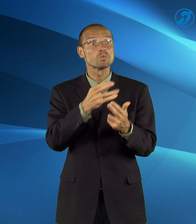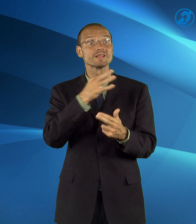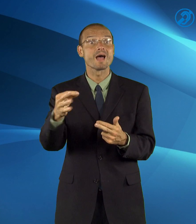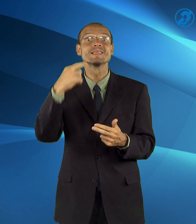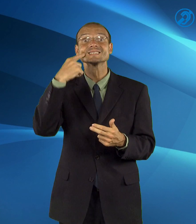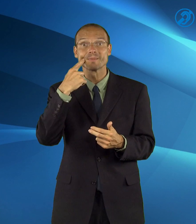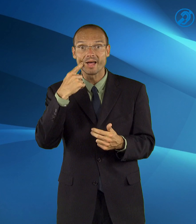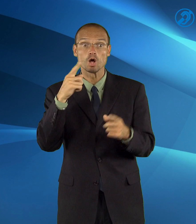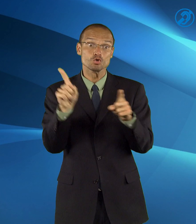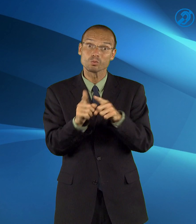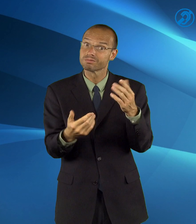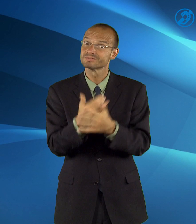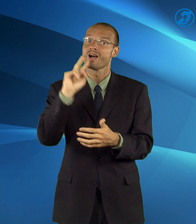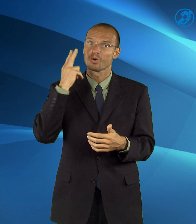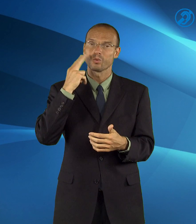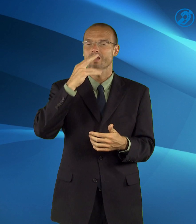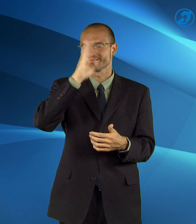Svetovni dan smeha tudi za gluhe in naglušne.